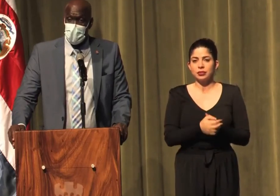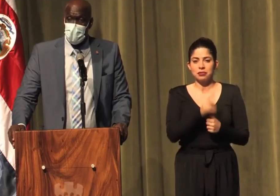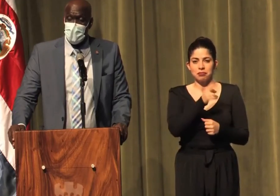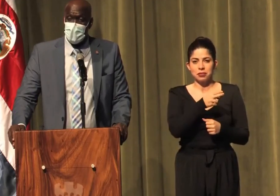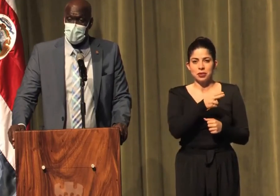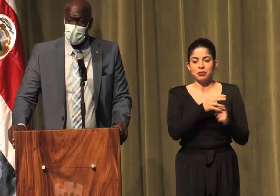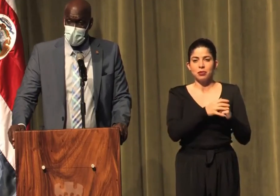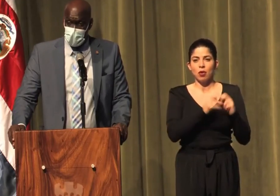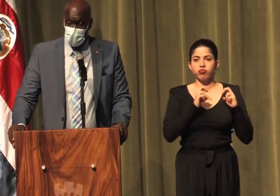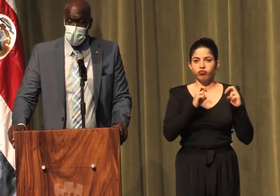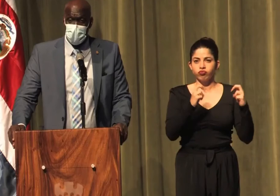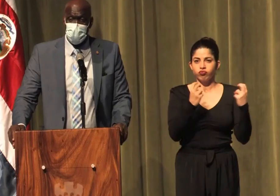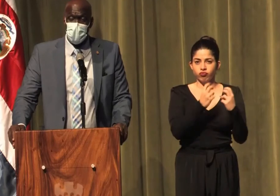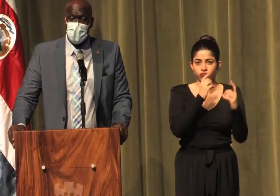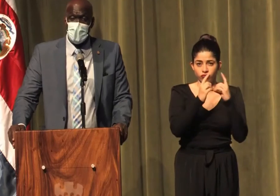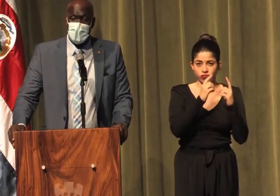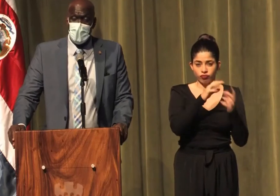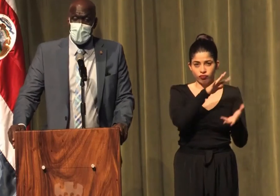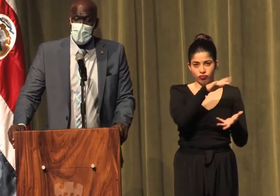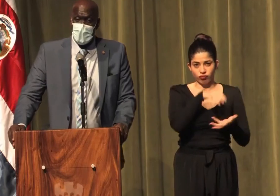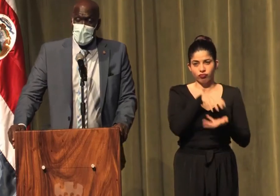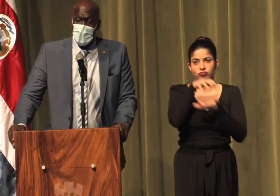mesa de diálogo.